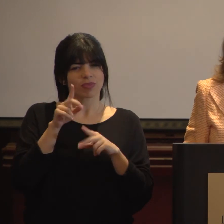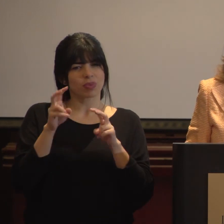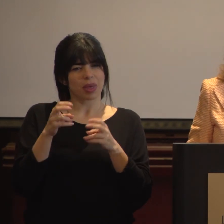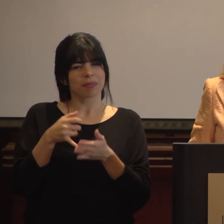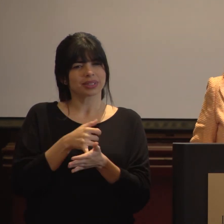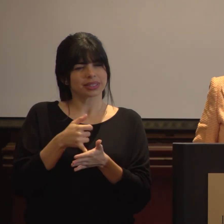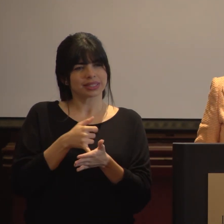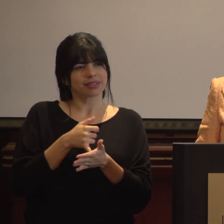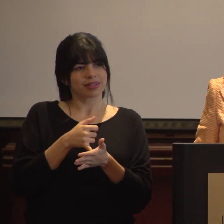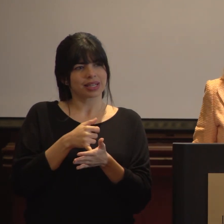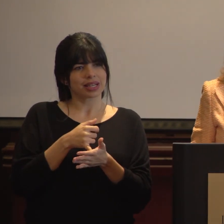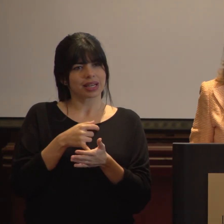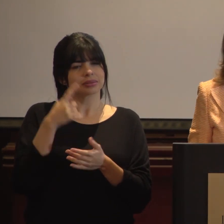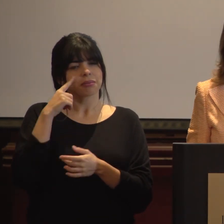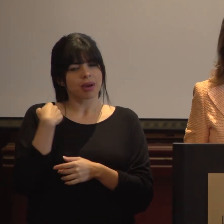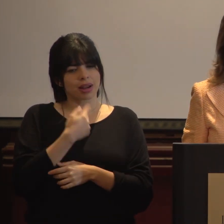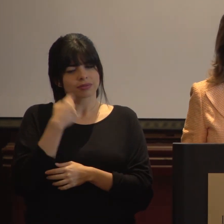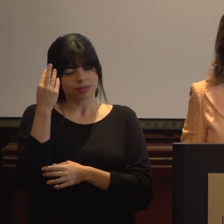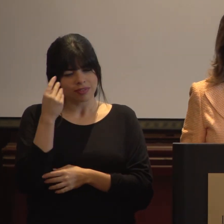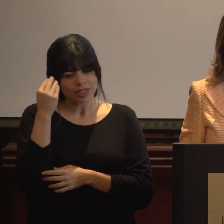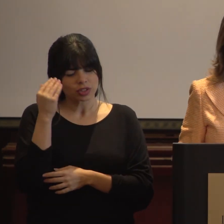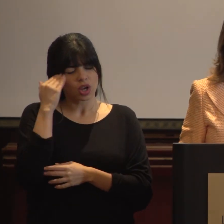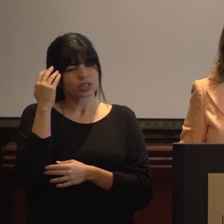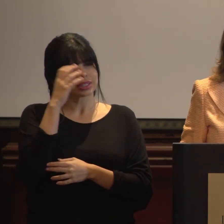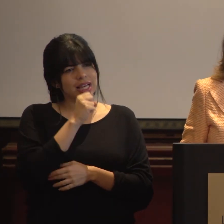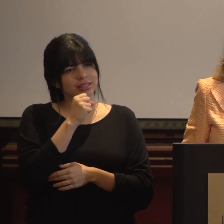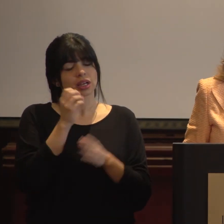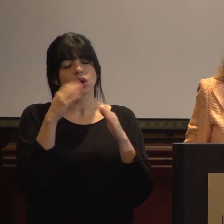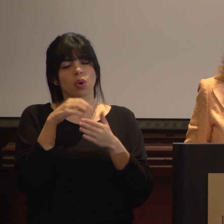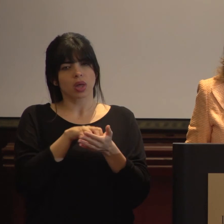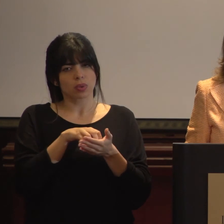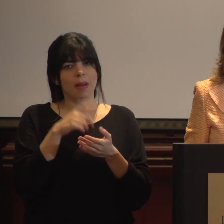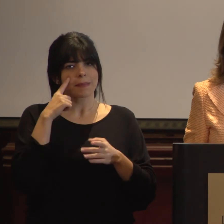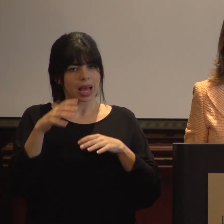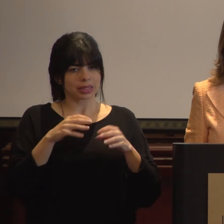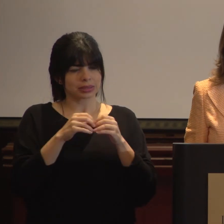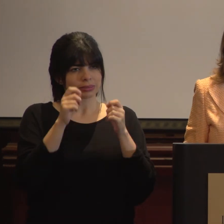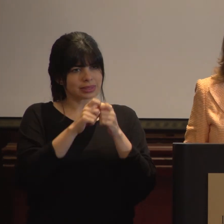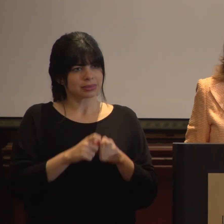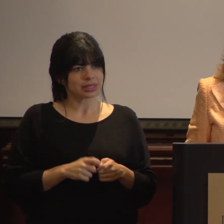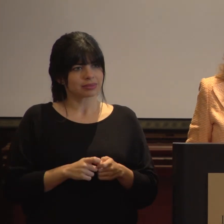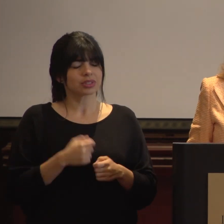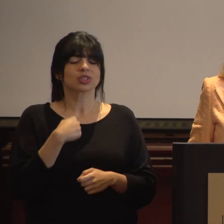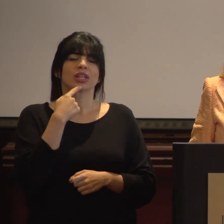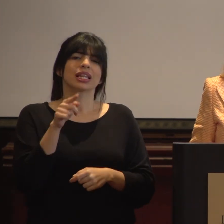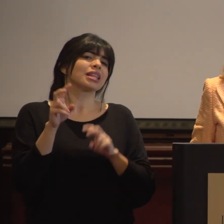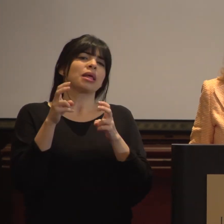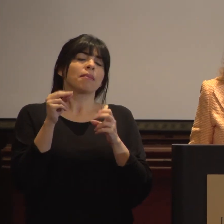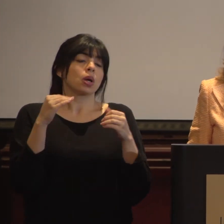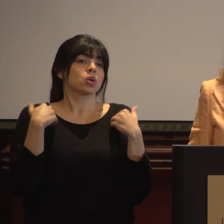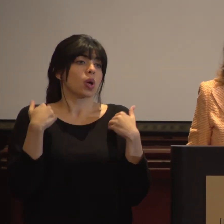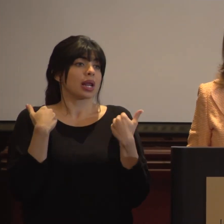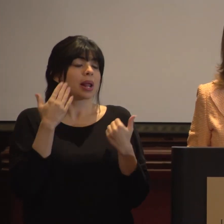sensible es para la reflexión la conciencia y sin duda para la acción concreta y digo que el tema no nos